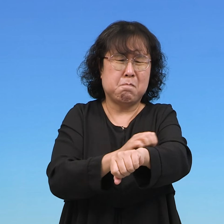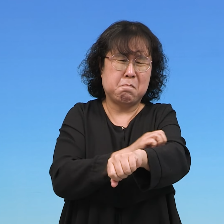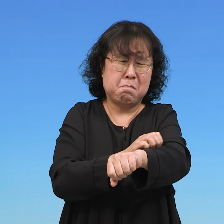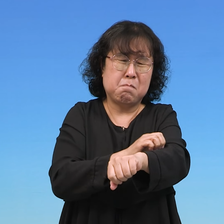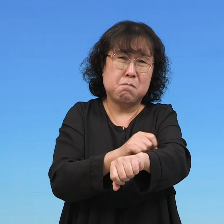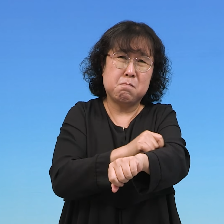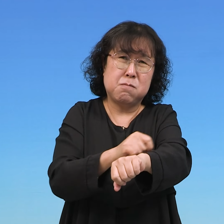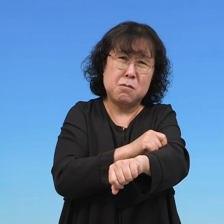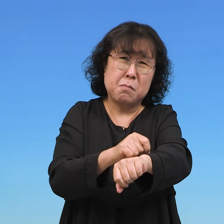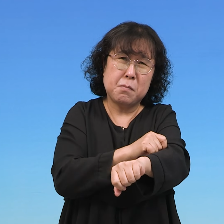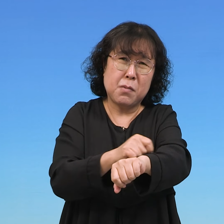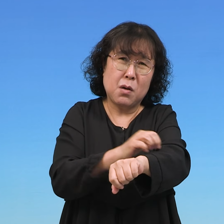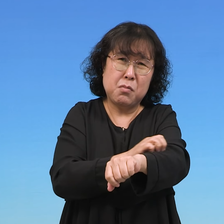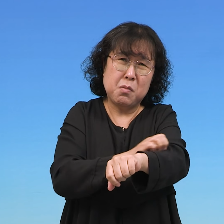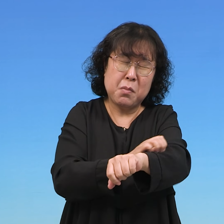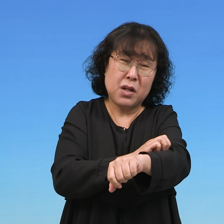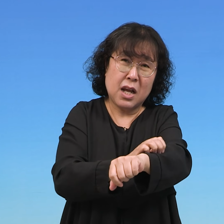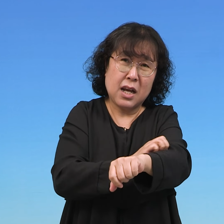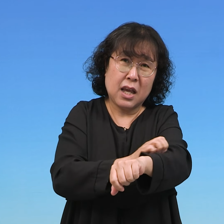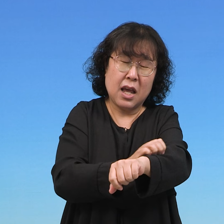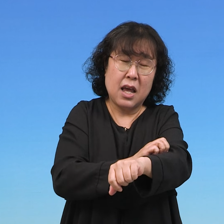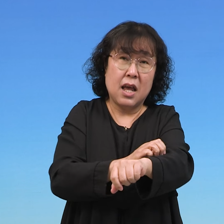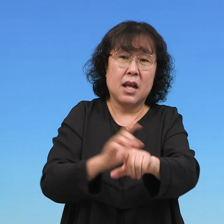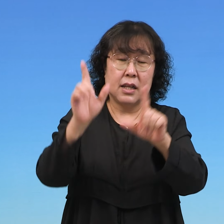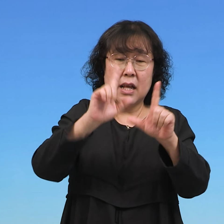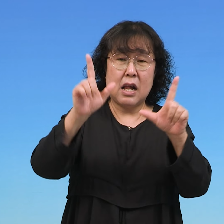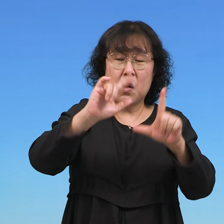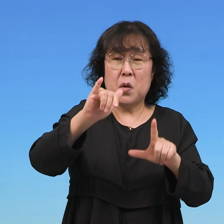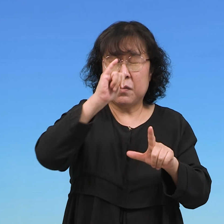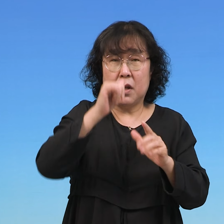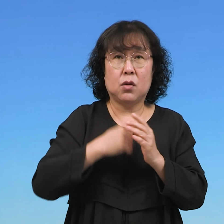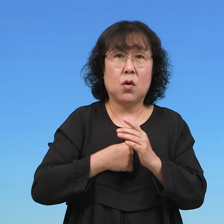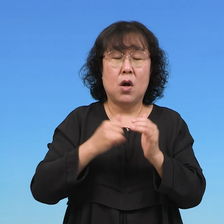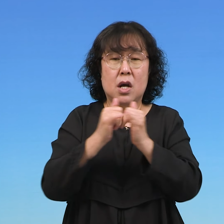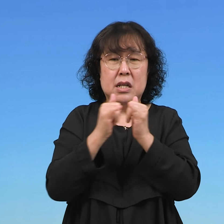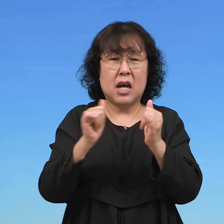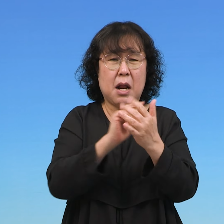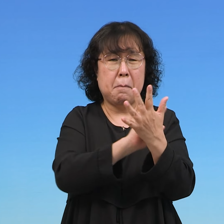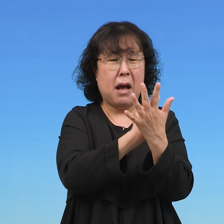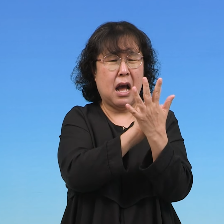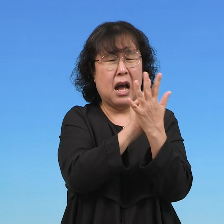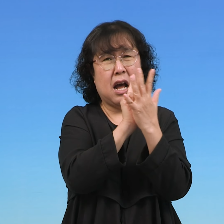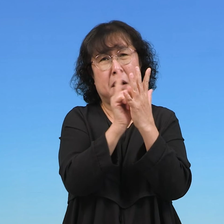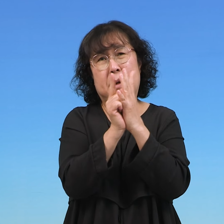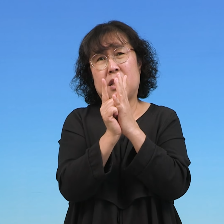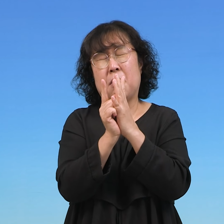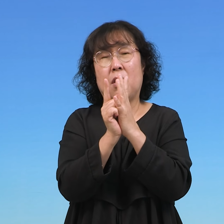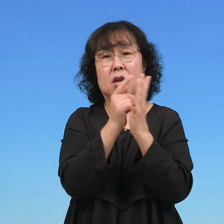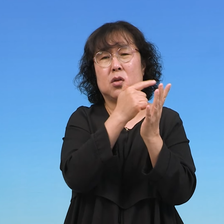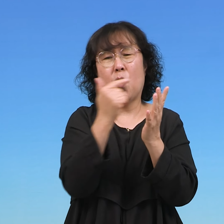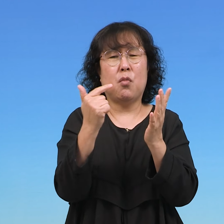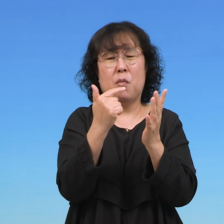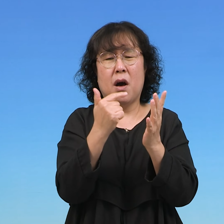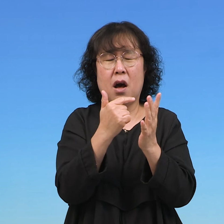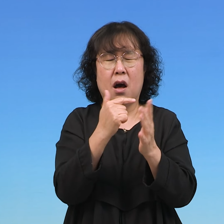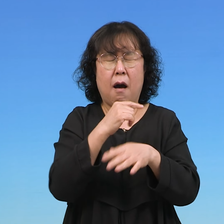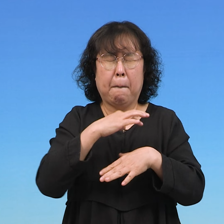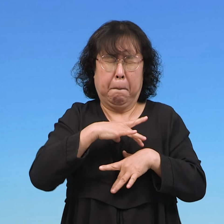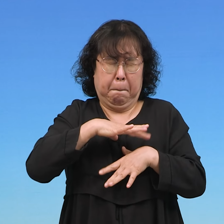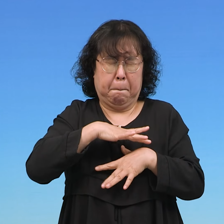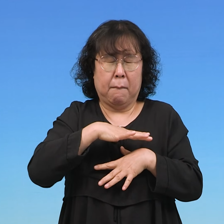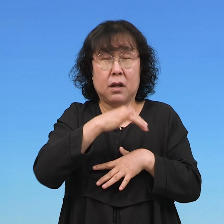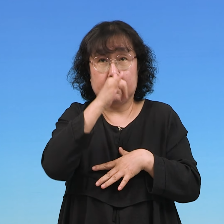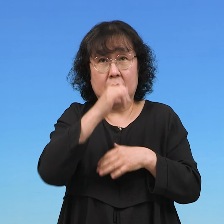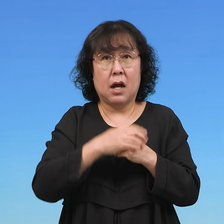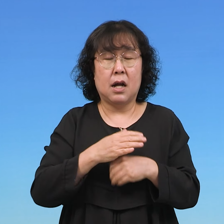생활을 감수하고 또 저는 이제 사람을 많이 만나니까요. 누구를 만나도 두려워요. 이